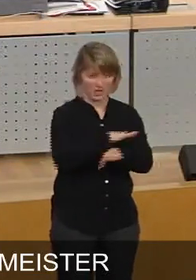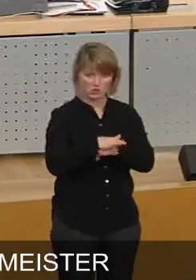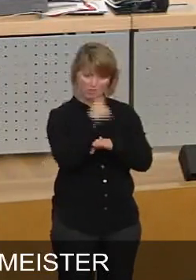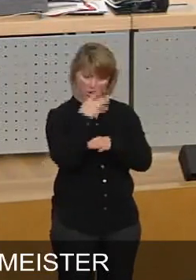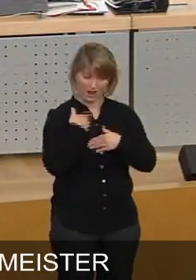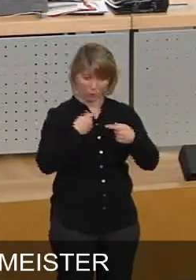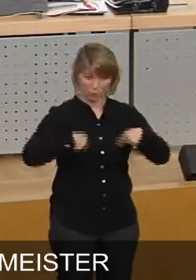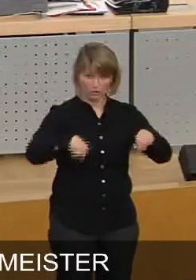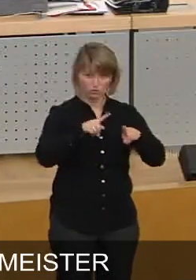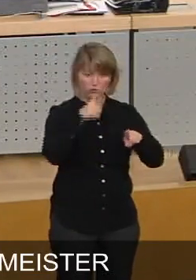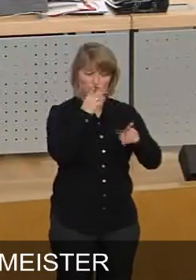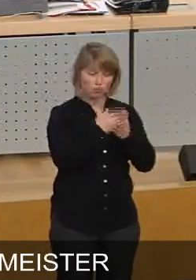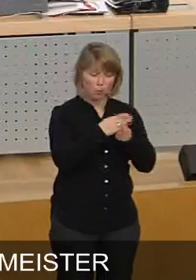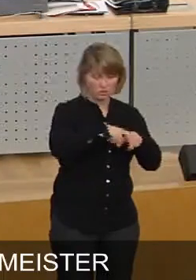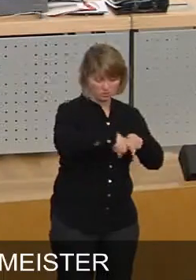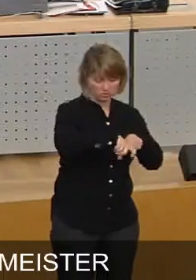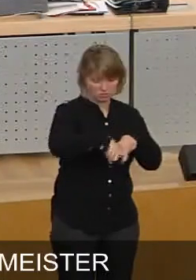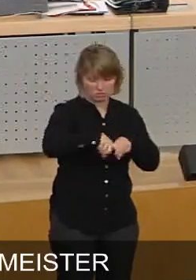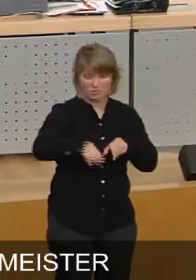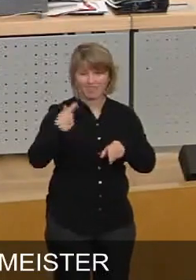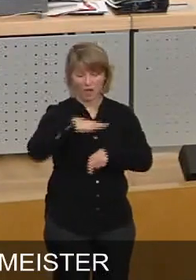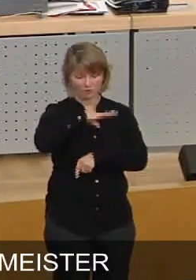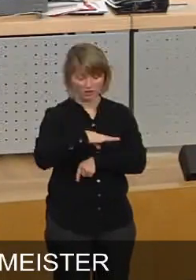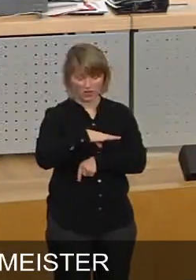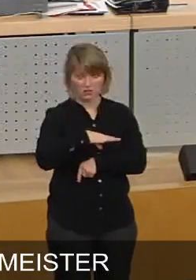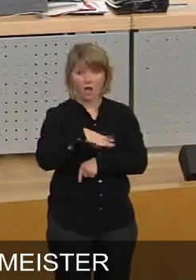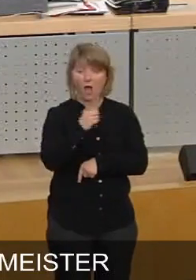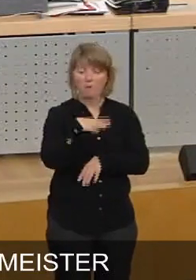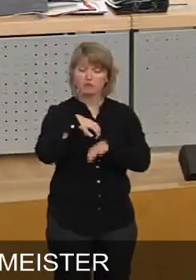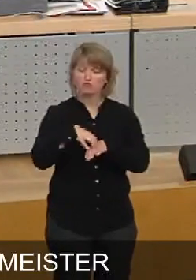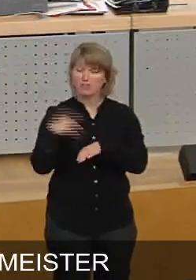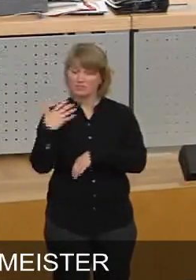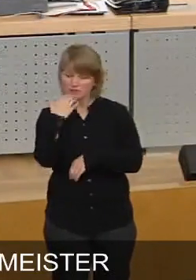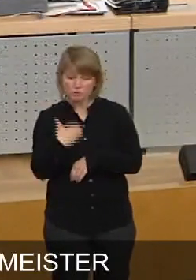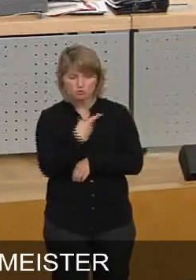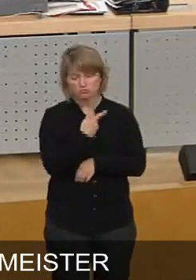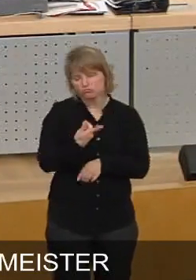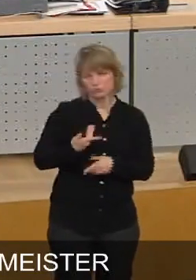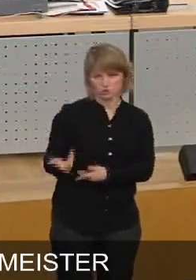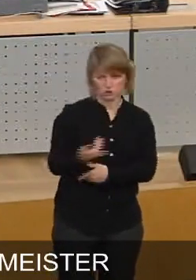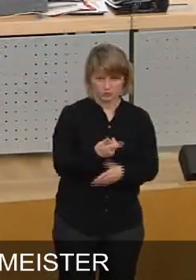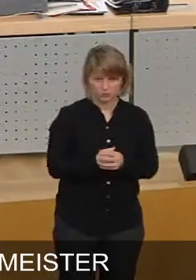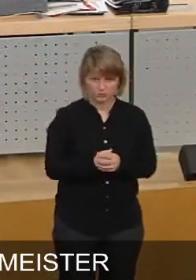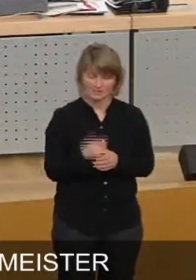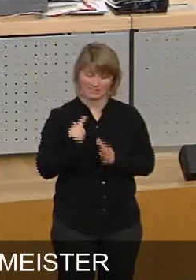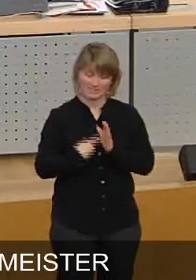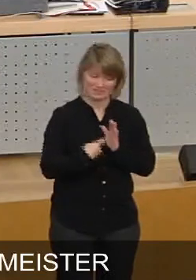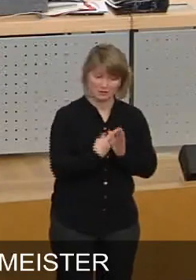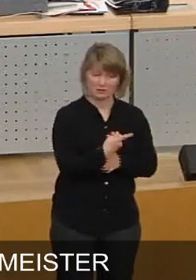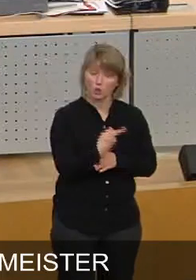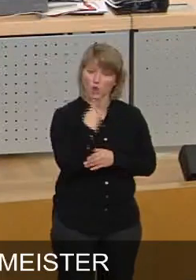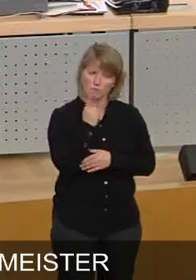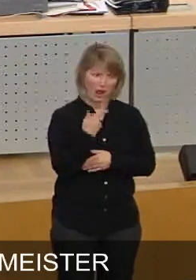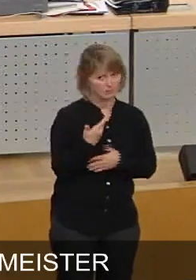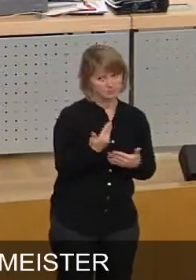seines Grundstücks schraffiert hat als Aufstellfläche, ohne auf Belange der Stadt Rücksicht zu nehmen und auch unsere Aufforderung, dort vielleicht nochmal nachzuarbeiten, nicht